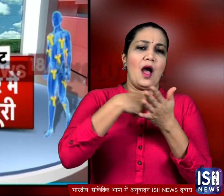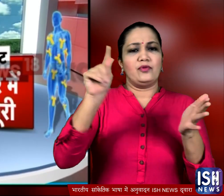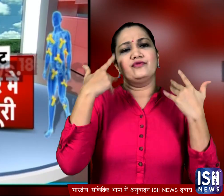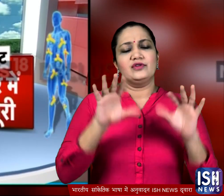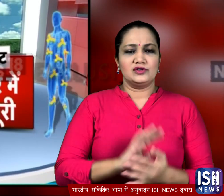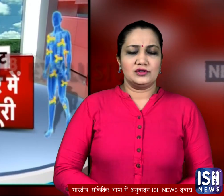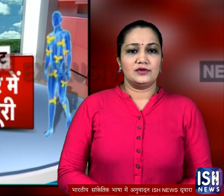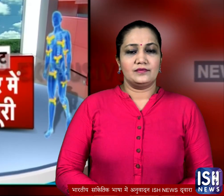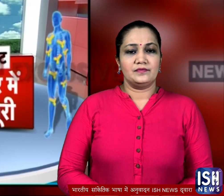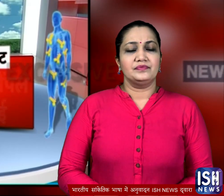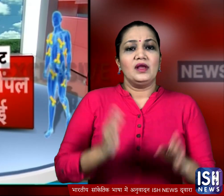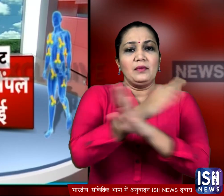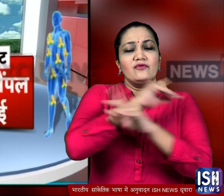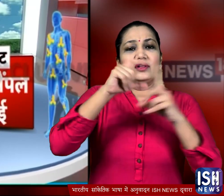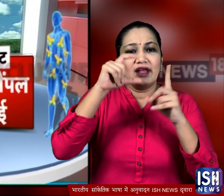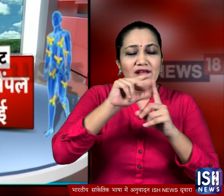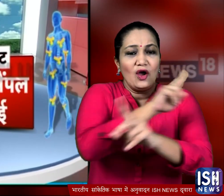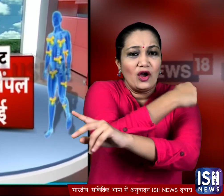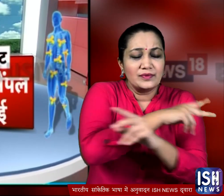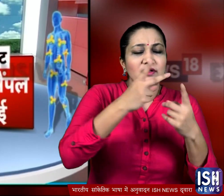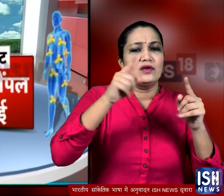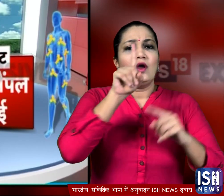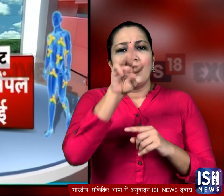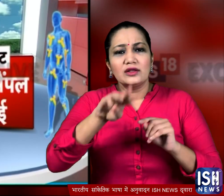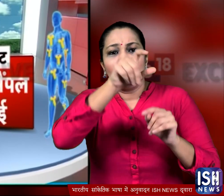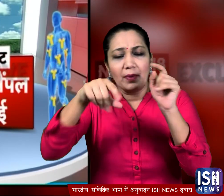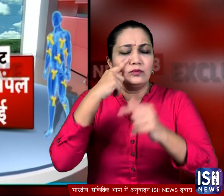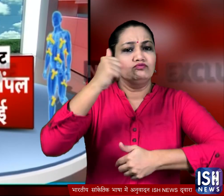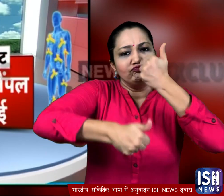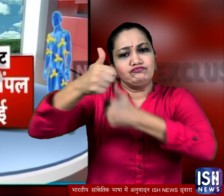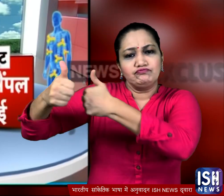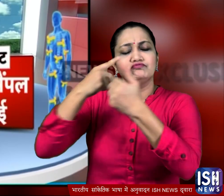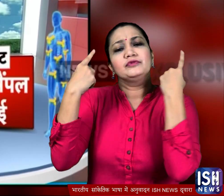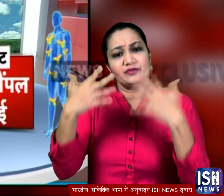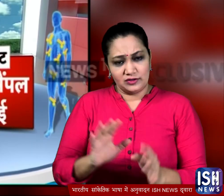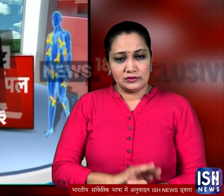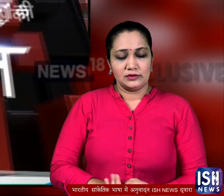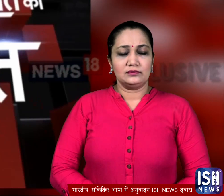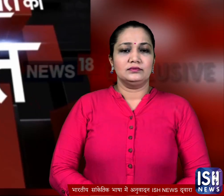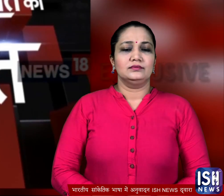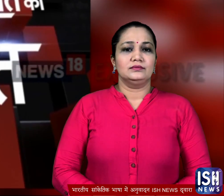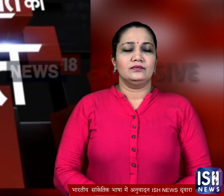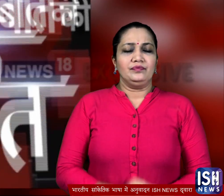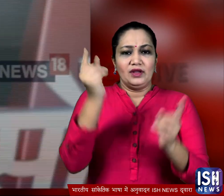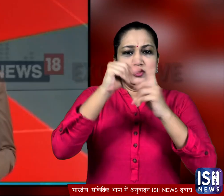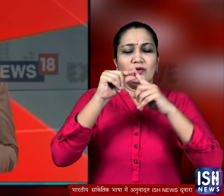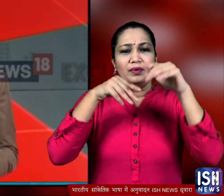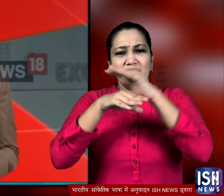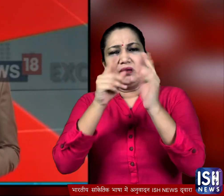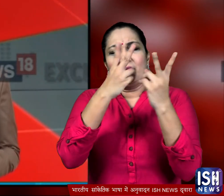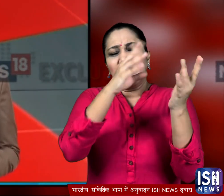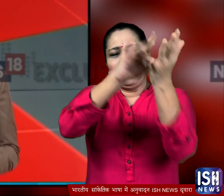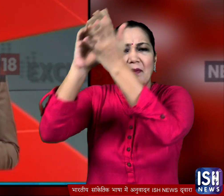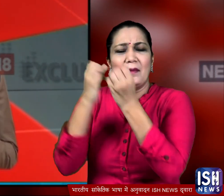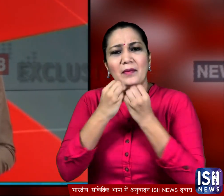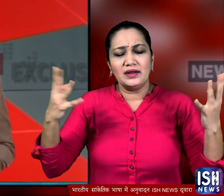दी। इससे पहले दिल्ली के अलग अलग अस्पतालों में 1000 से ज्यादा लोगों के सैंपल पर इसका टेस्ट भी किया गया। उत्तर प्रदेश के कई